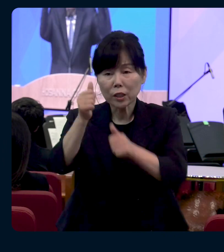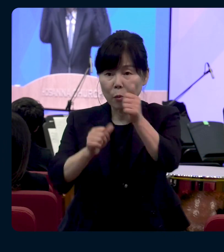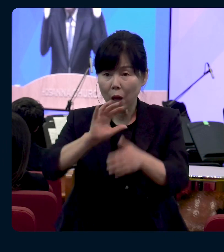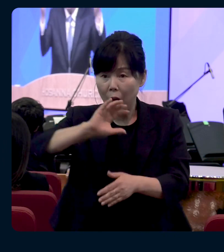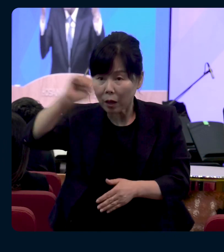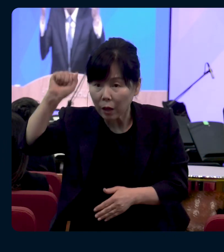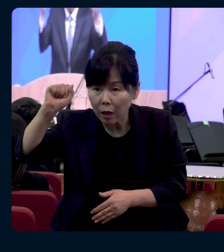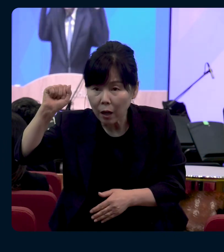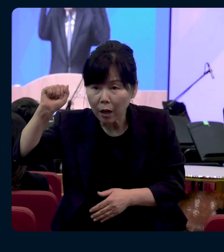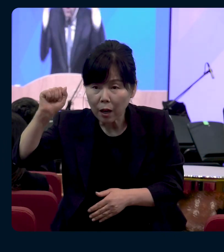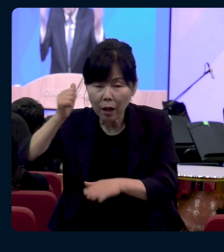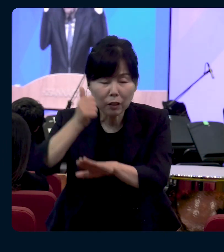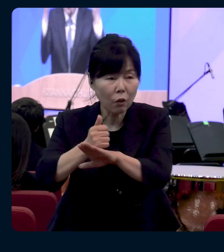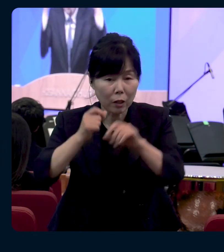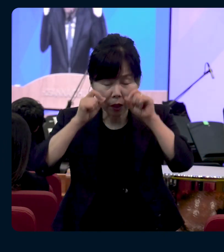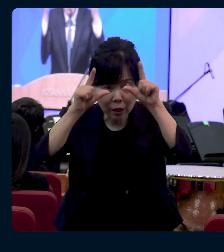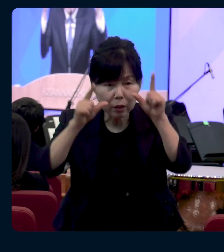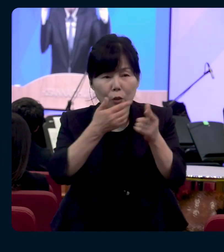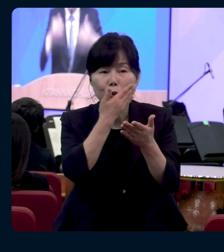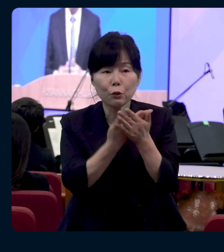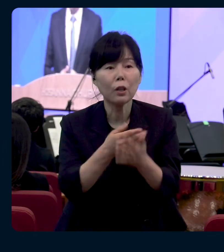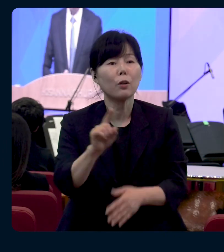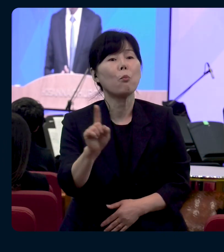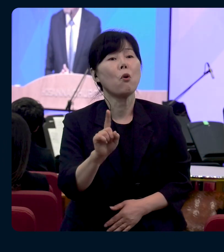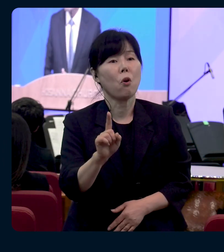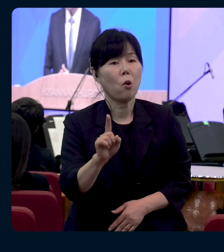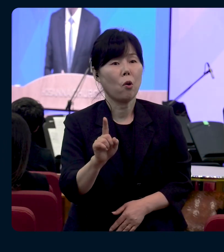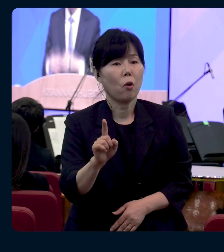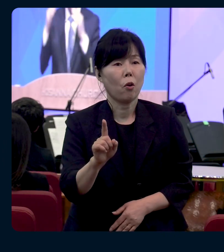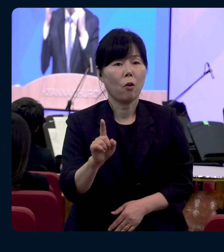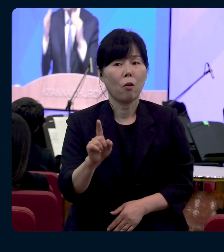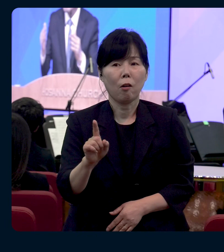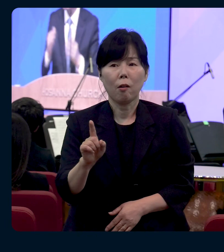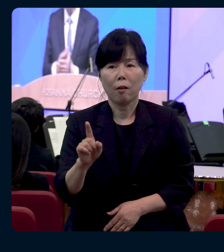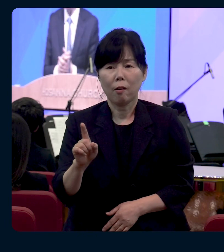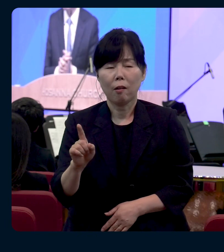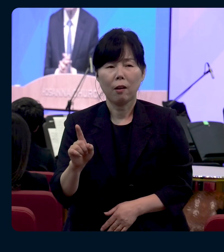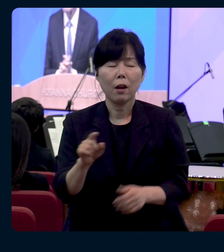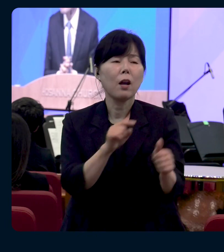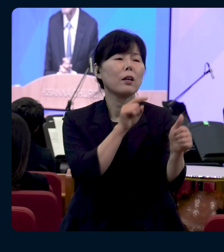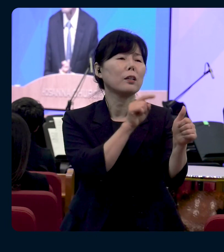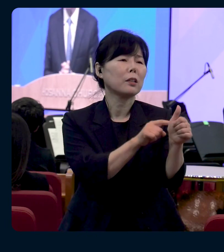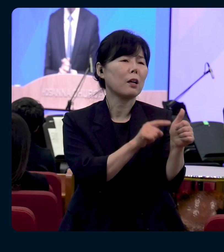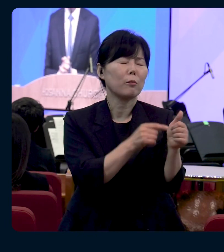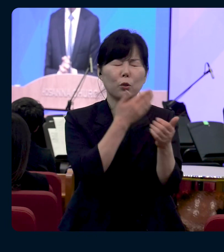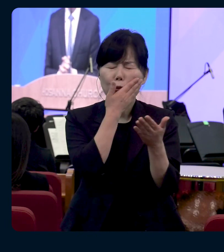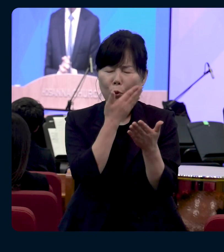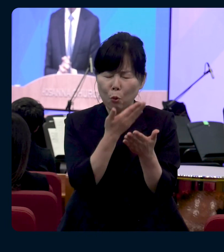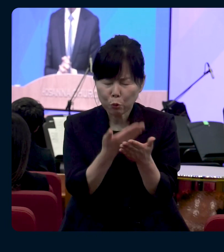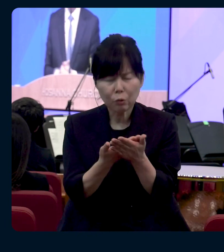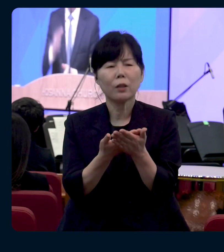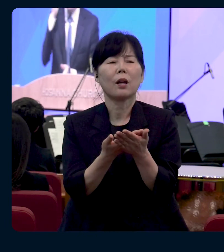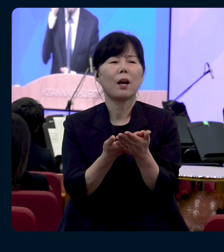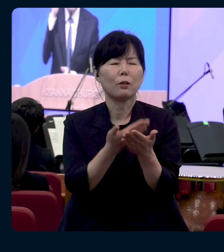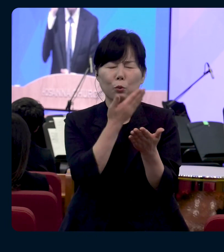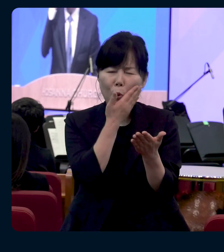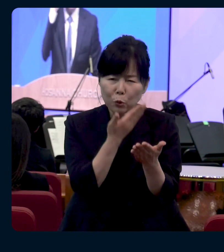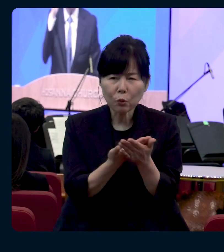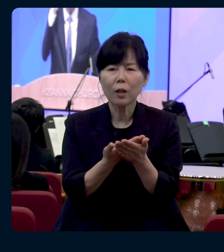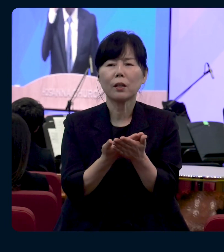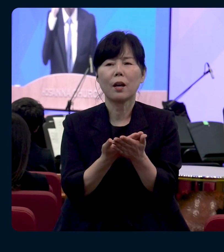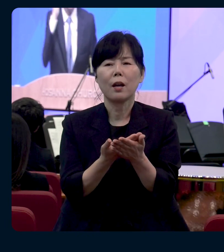통과하면서 깨달아야 되는 정말 중요한 메시지는 뭐냐, 그 사람이 얼마나 소중한 사람인지,